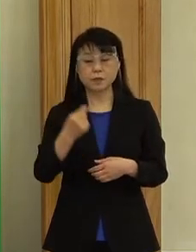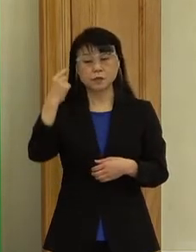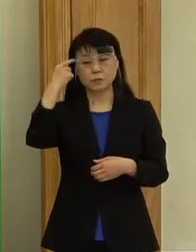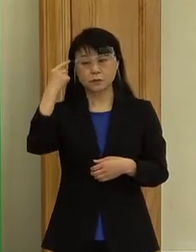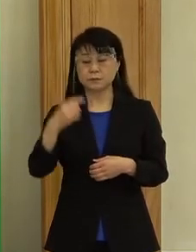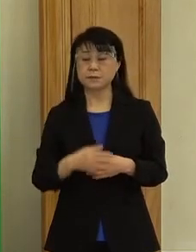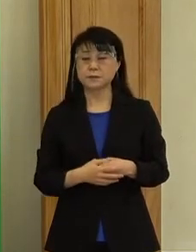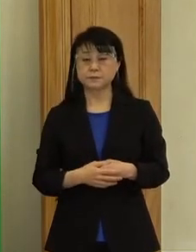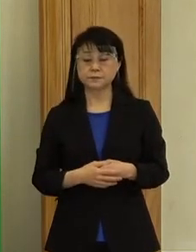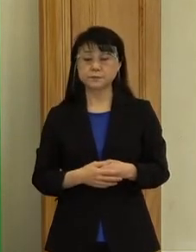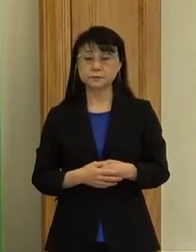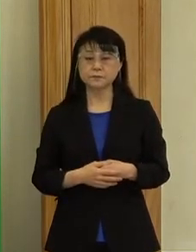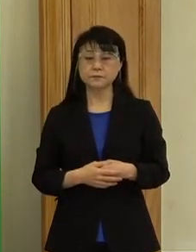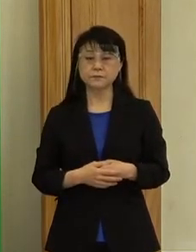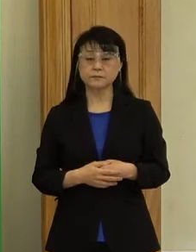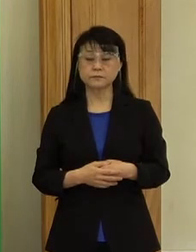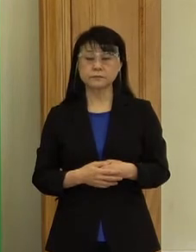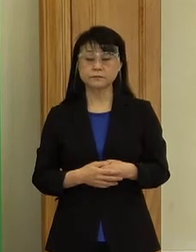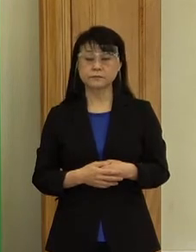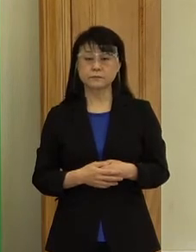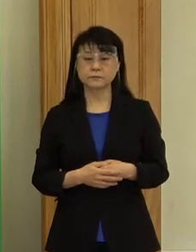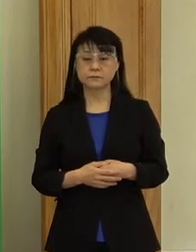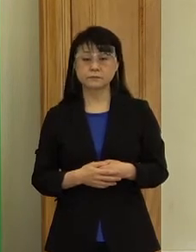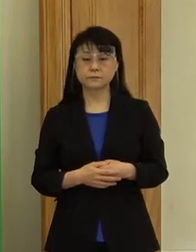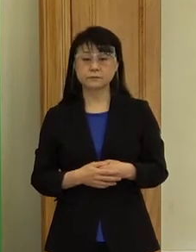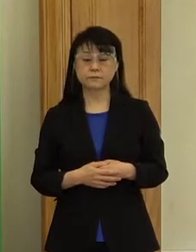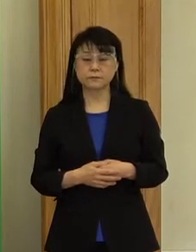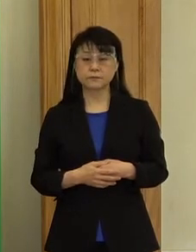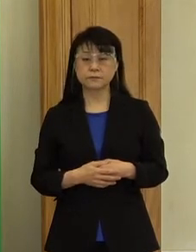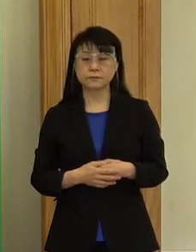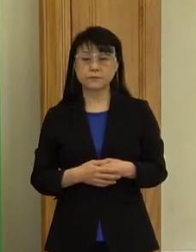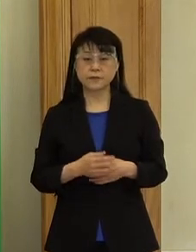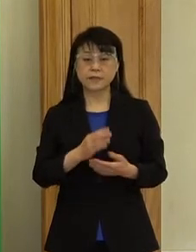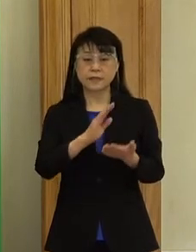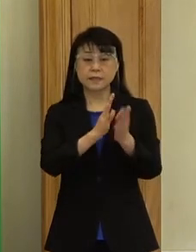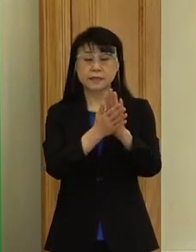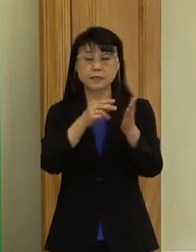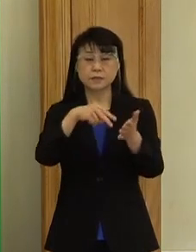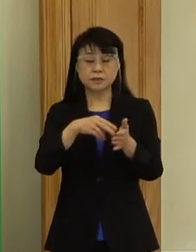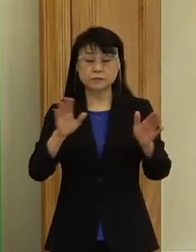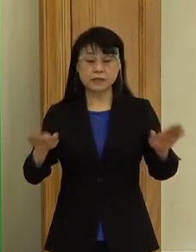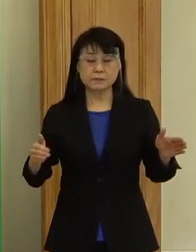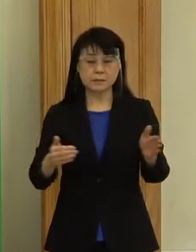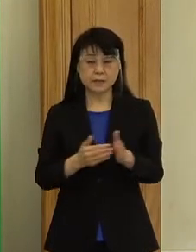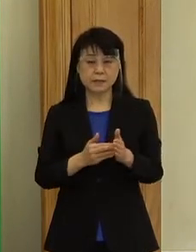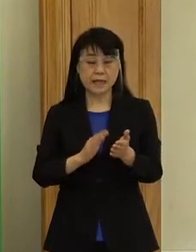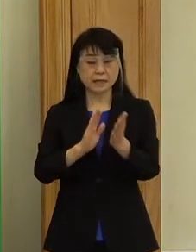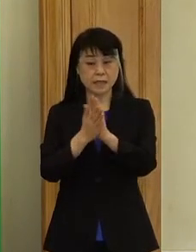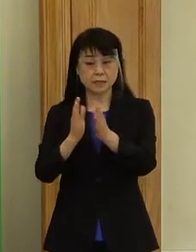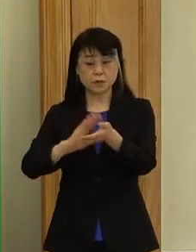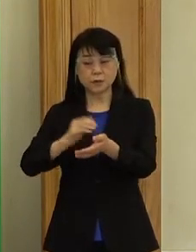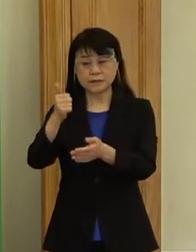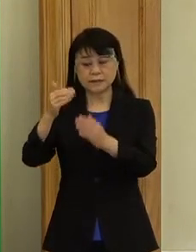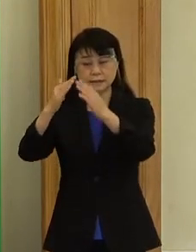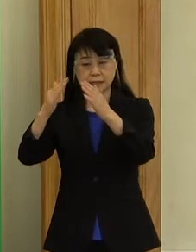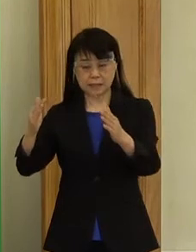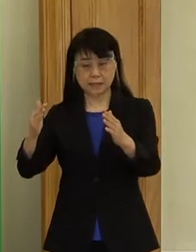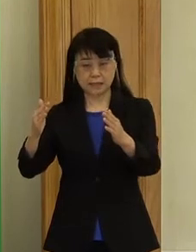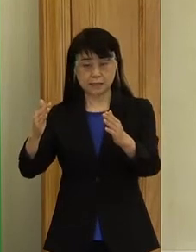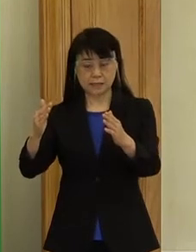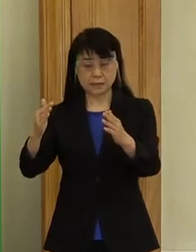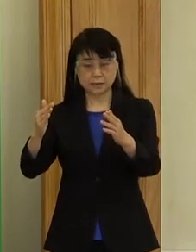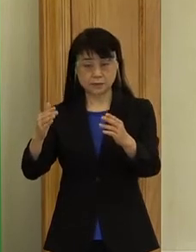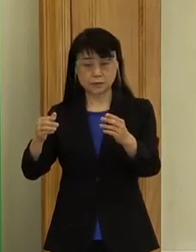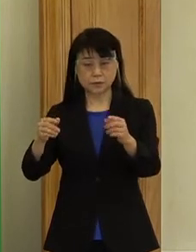。まあ、その上で、本件県としてはこれまで県の医師会を、まあ、カウンターパートとしてさまざま